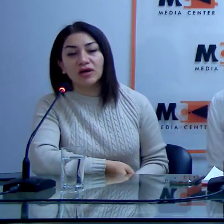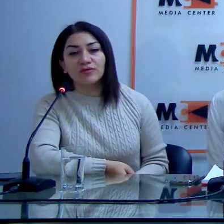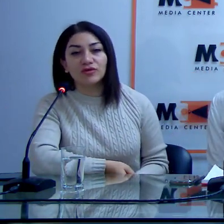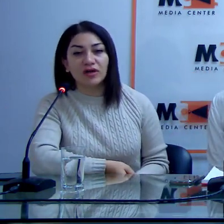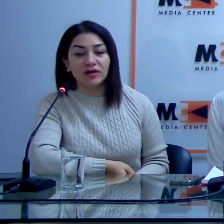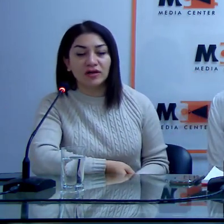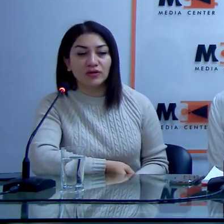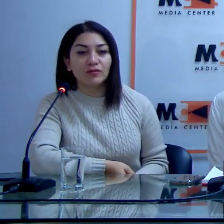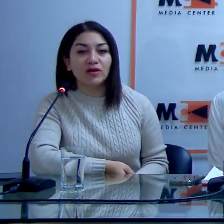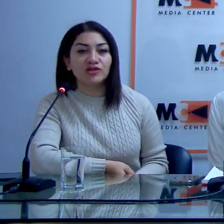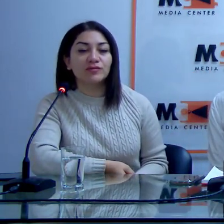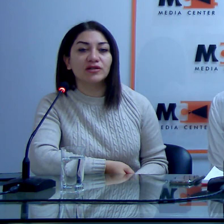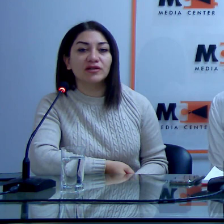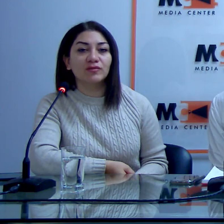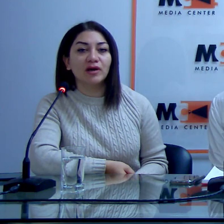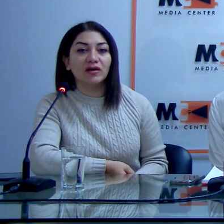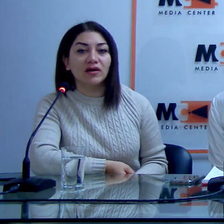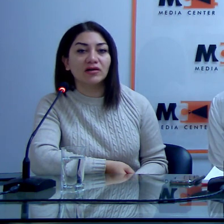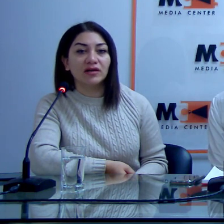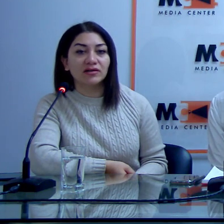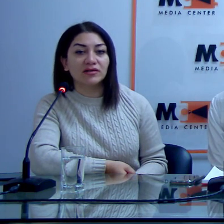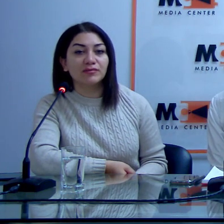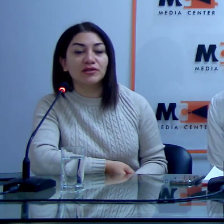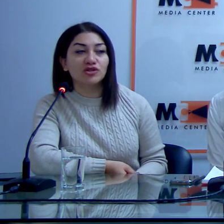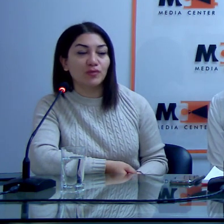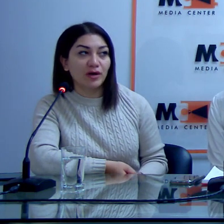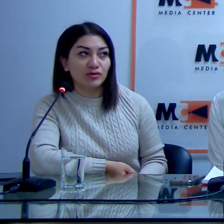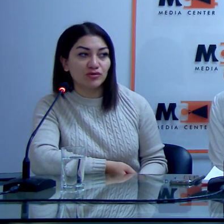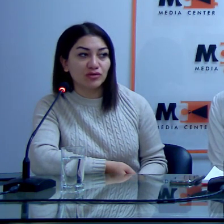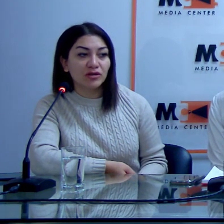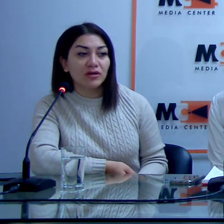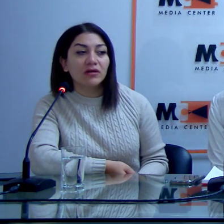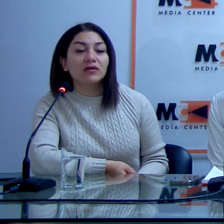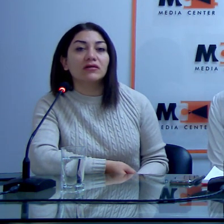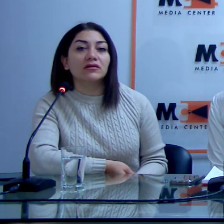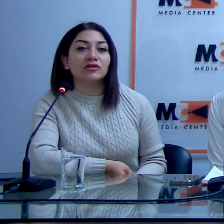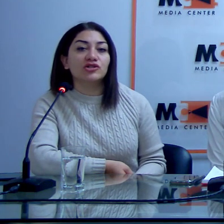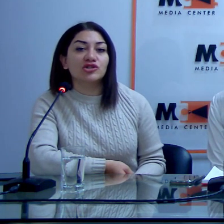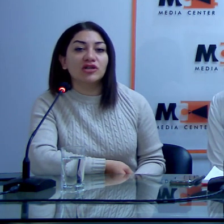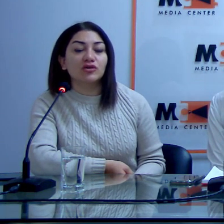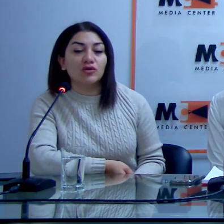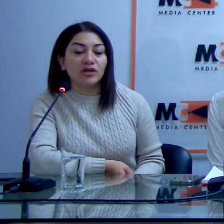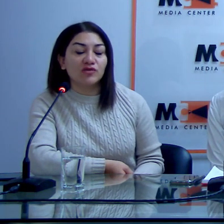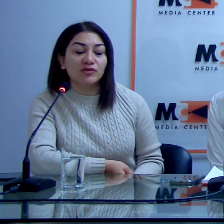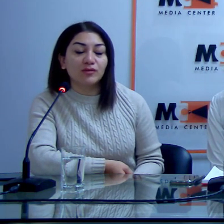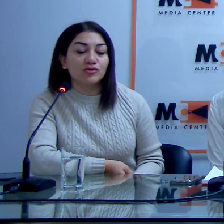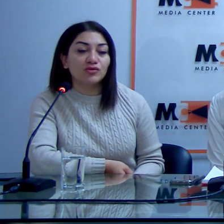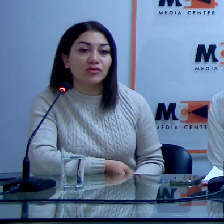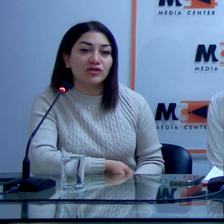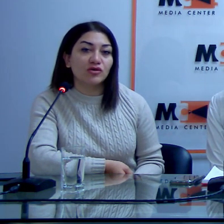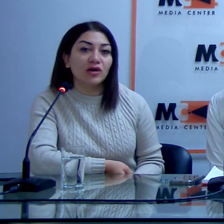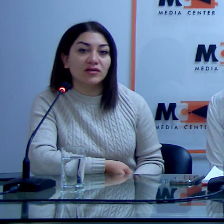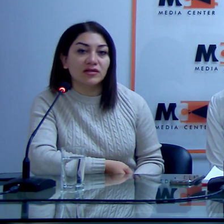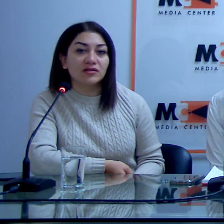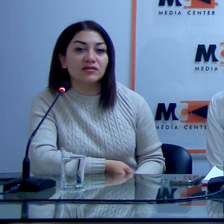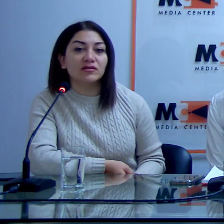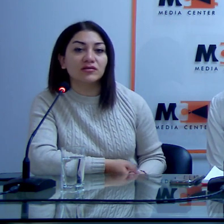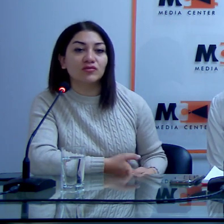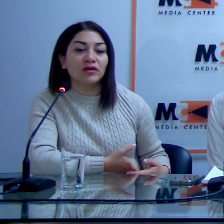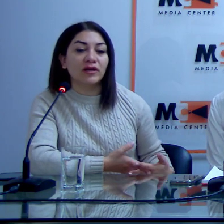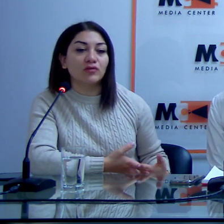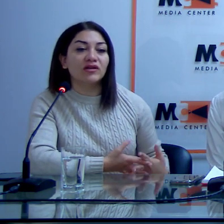շատ ուրախ եմ որ ՀՀ-ում այժմ ներդրվում է անկախ կյանքի փիլիսոփայությունը ինչը շատ կօգնի հաշմանդամություն ունեցող